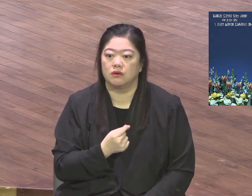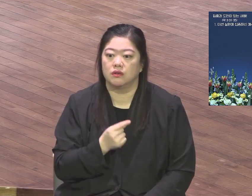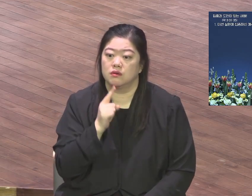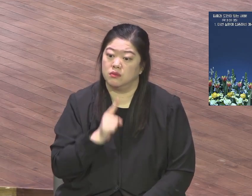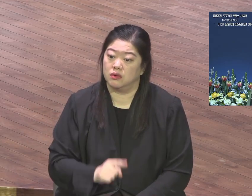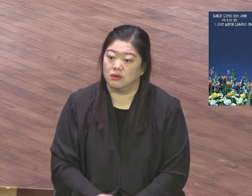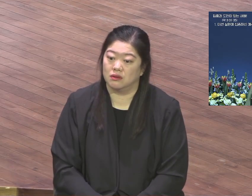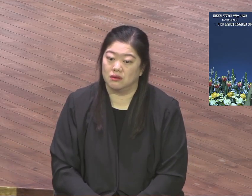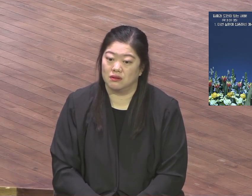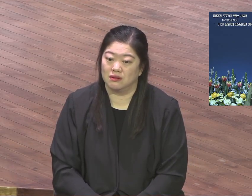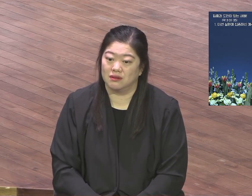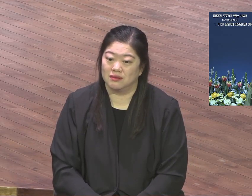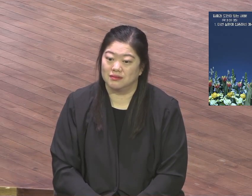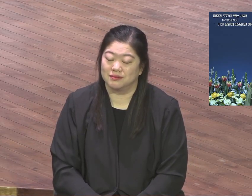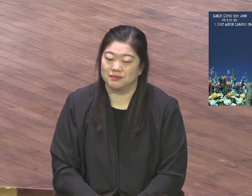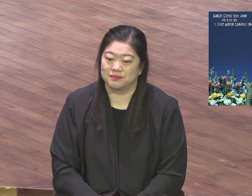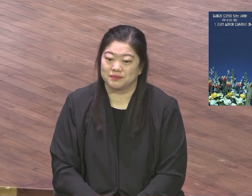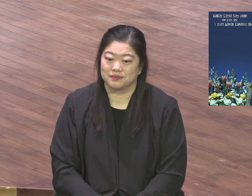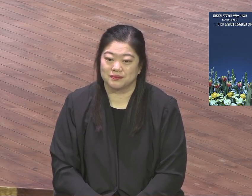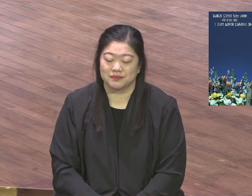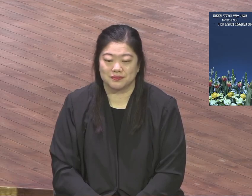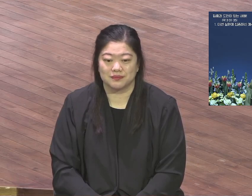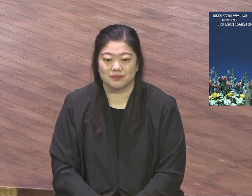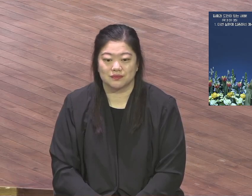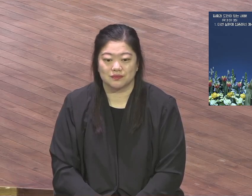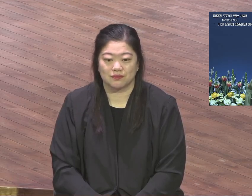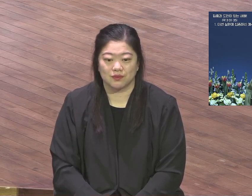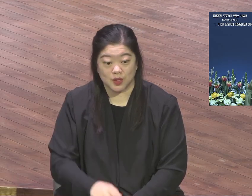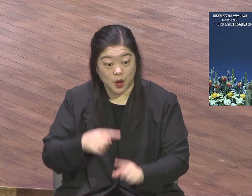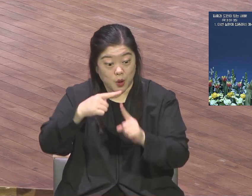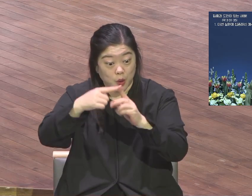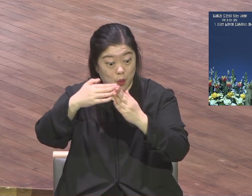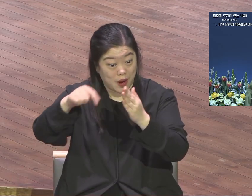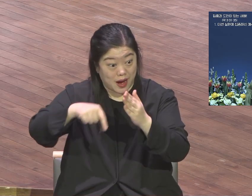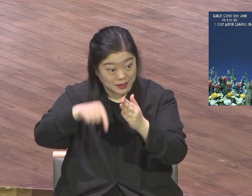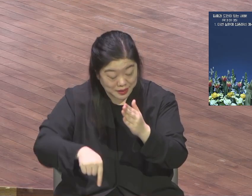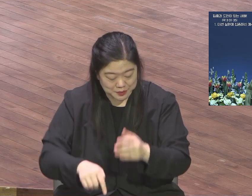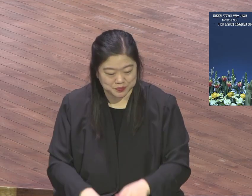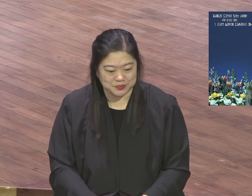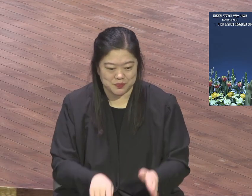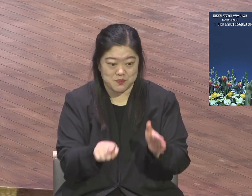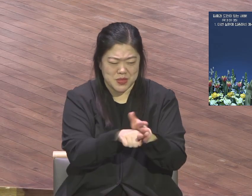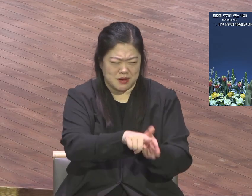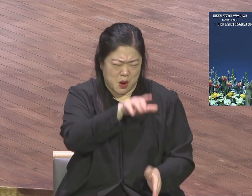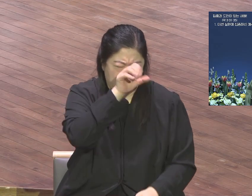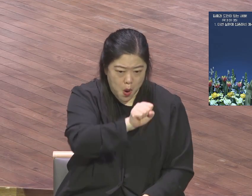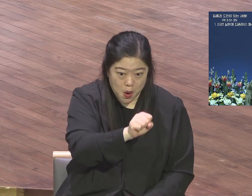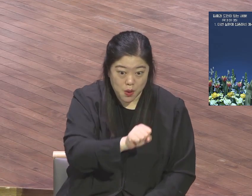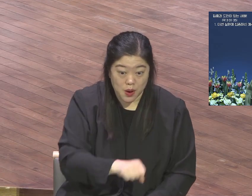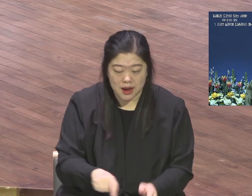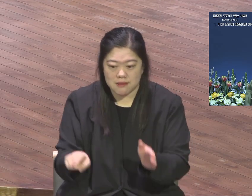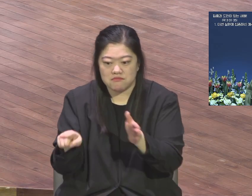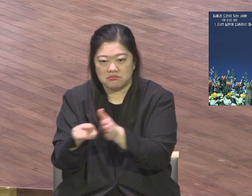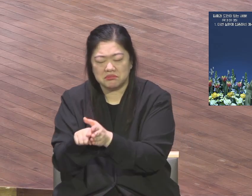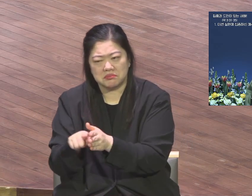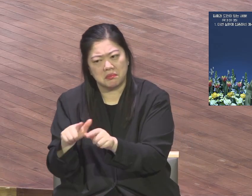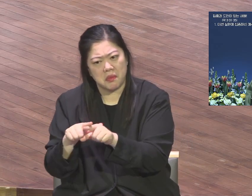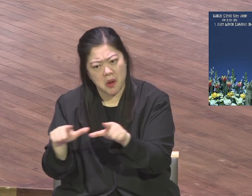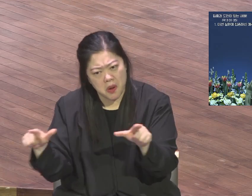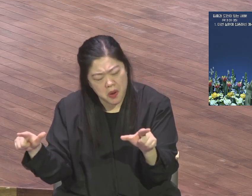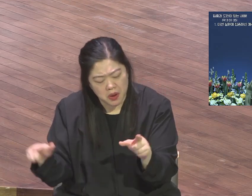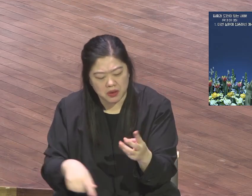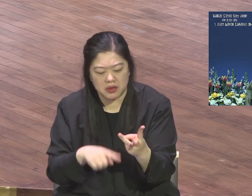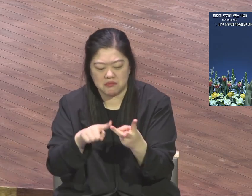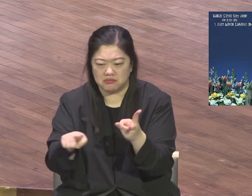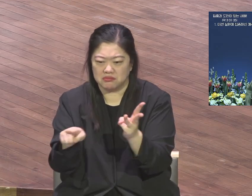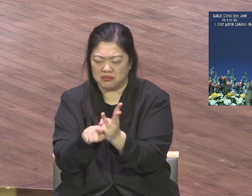교회 안에도 마찬가지입니다. 신앙이 좋은 사람하고 신앙이 없는 사람은 차이 큽니다. 같은 교회